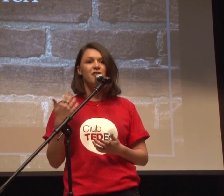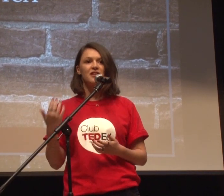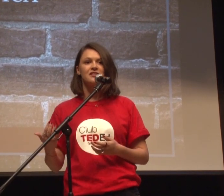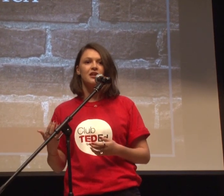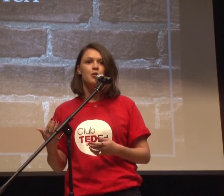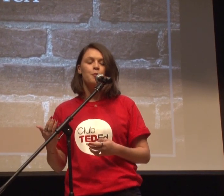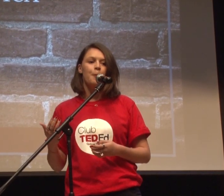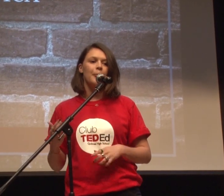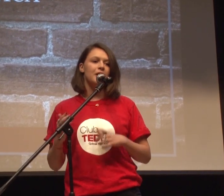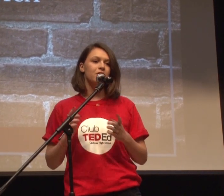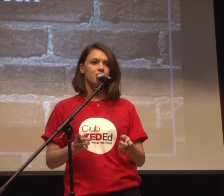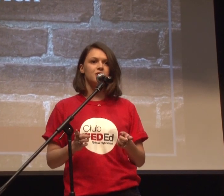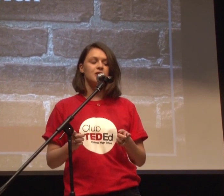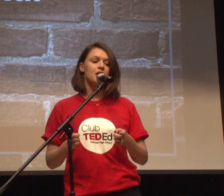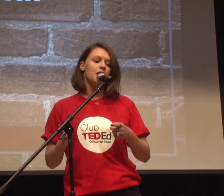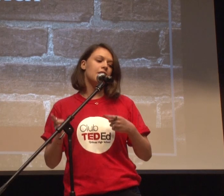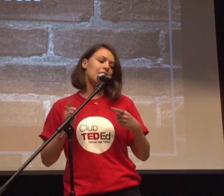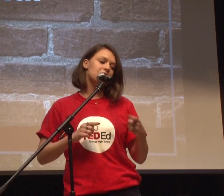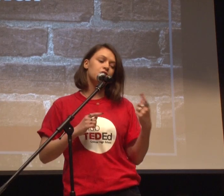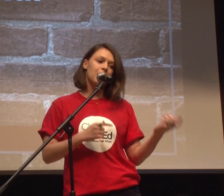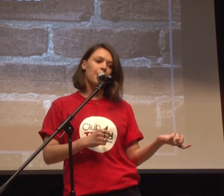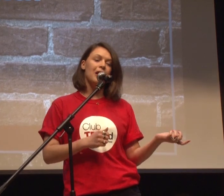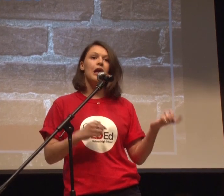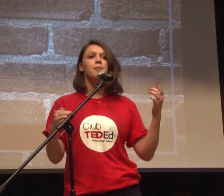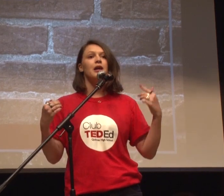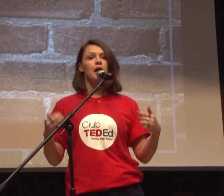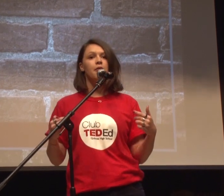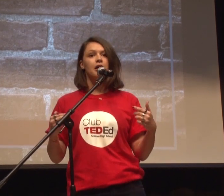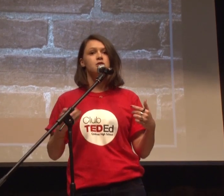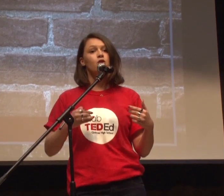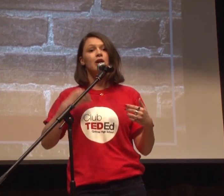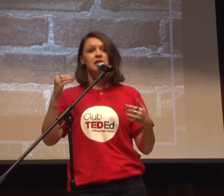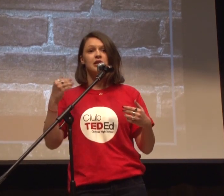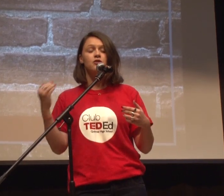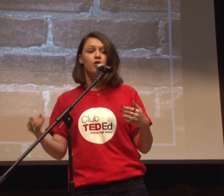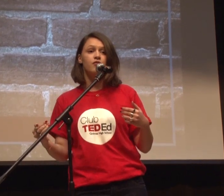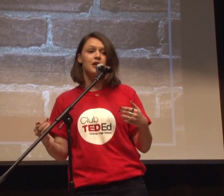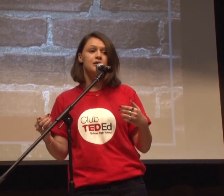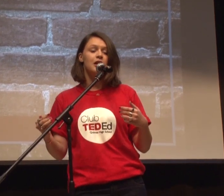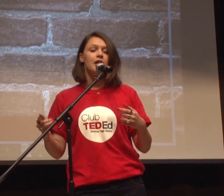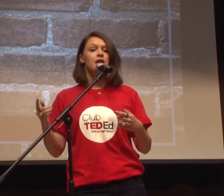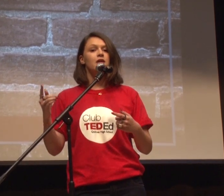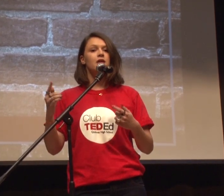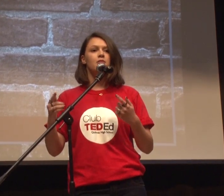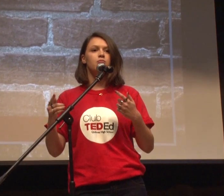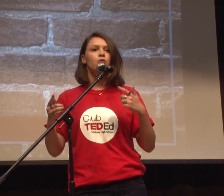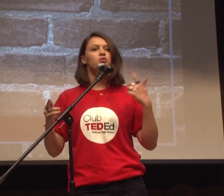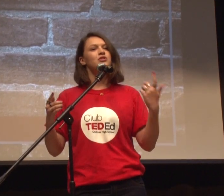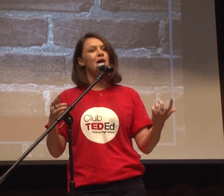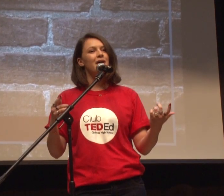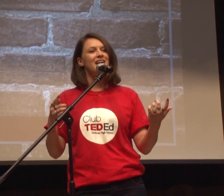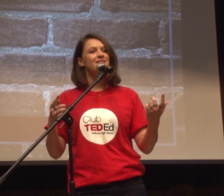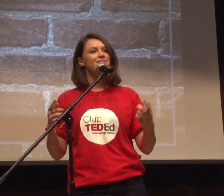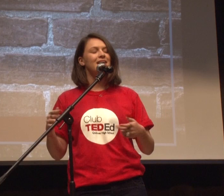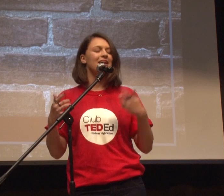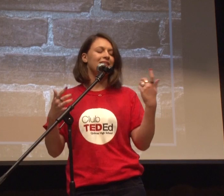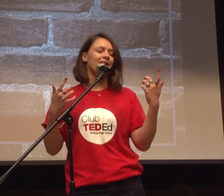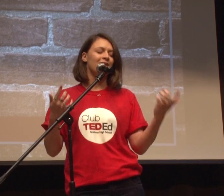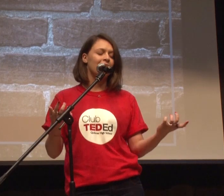más fácil. Entonces, relacionaba las palabras con las estrofas y usaba el internet